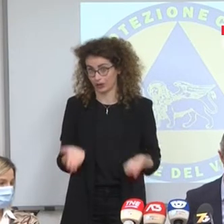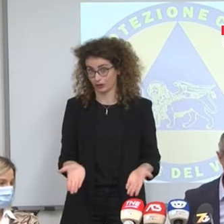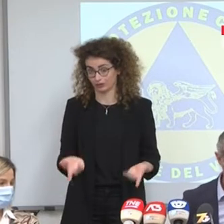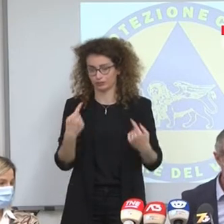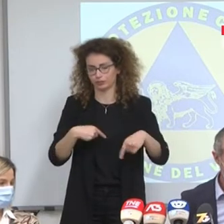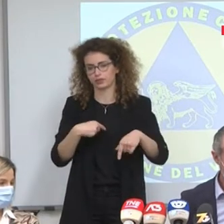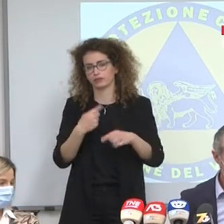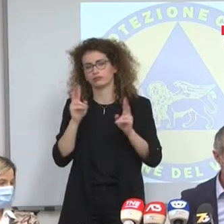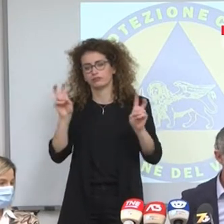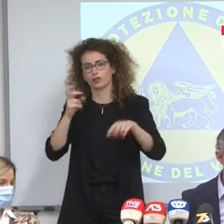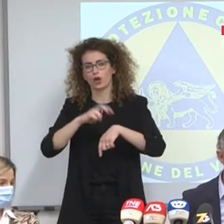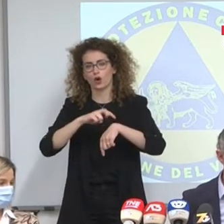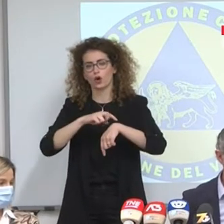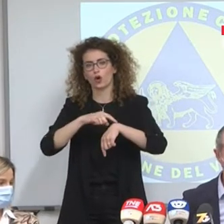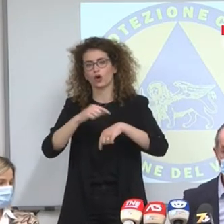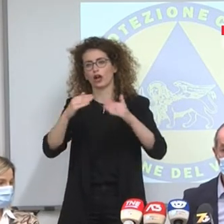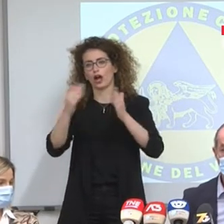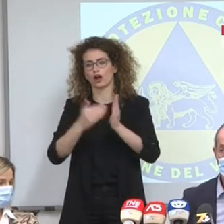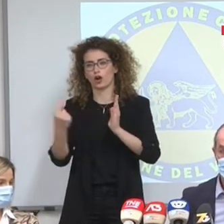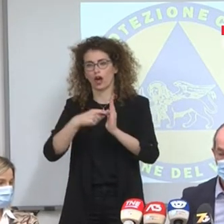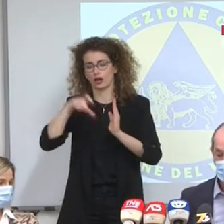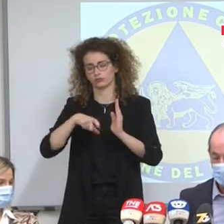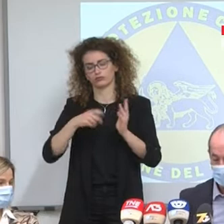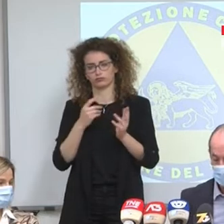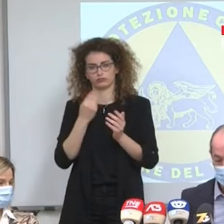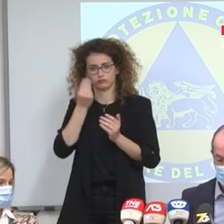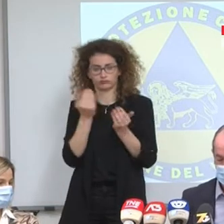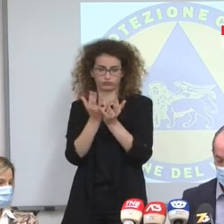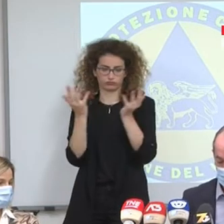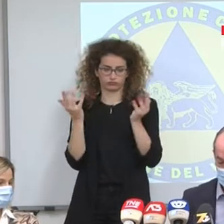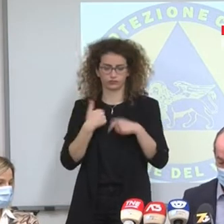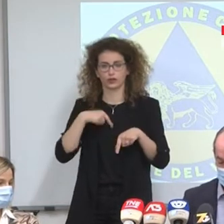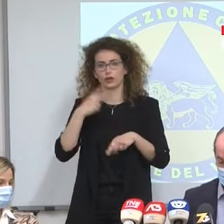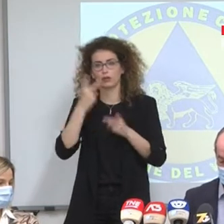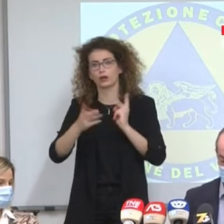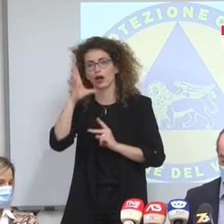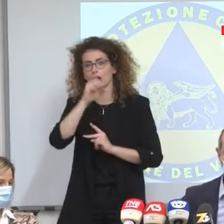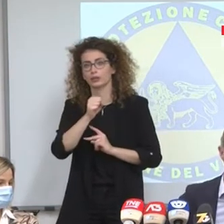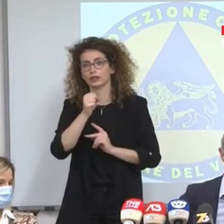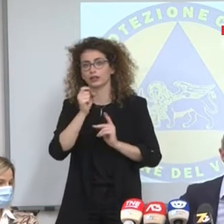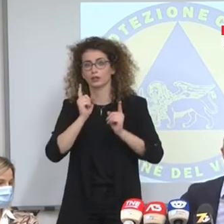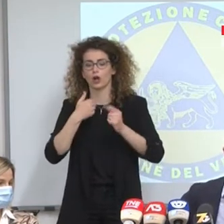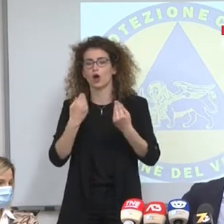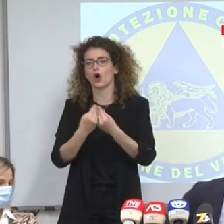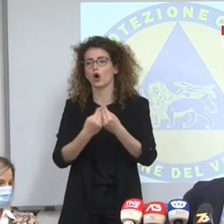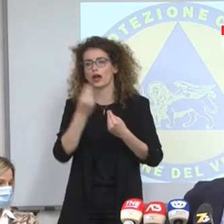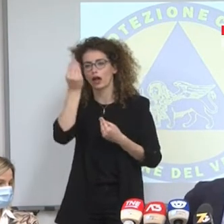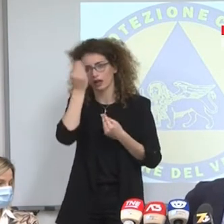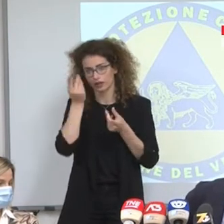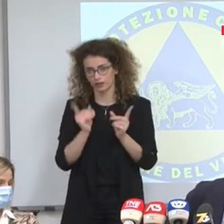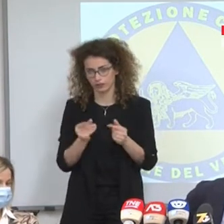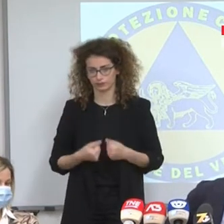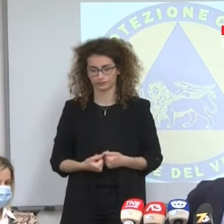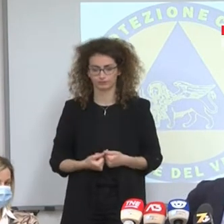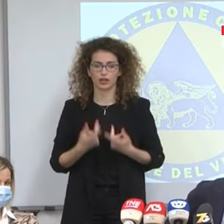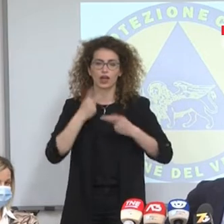posizione è chiara. E cercheremo di capire oggi quali saranno le posizioni dei colleghi. Però